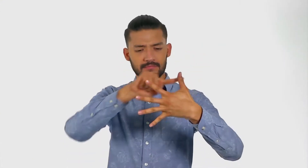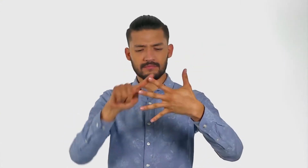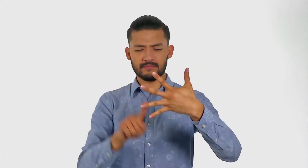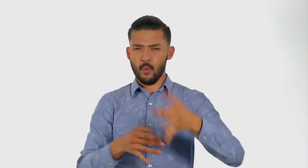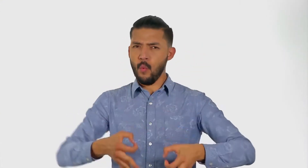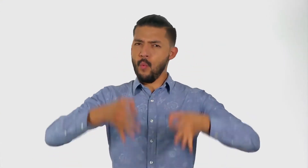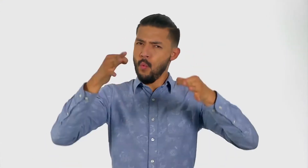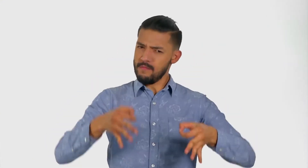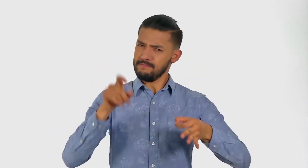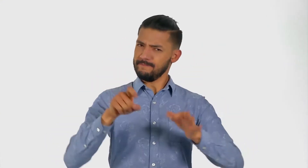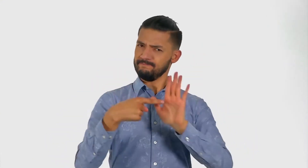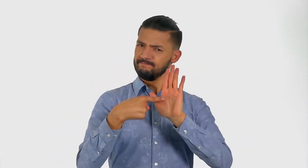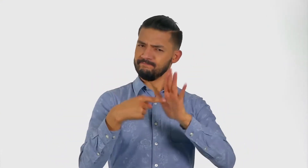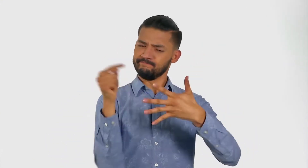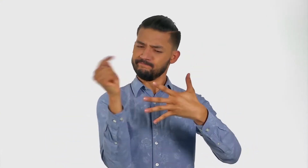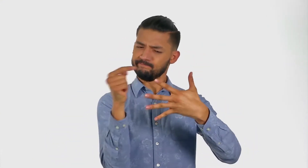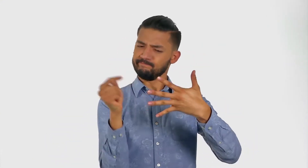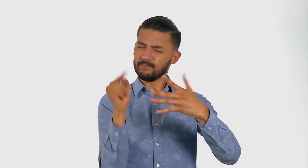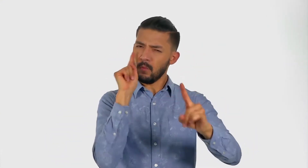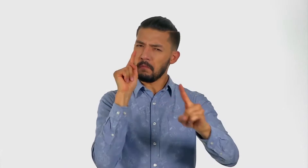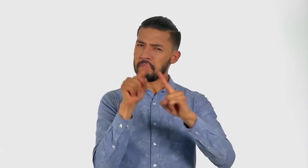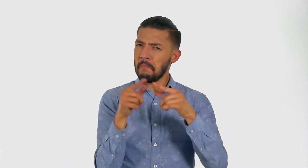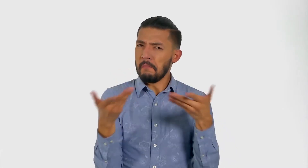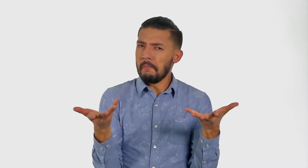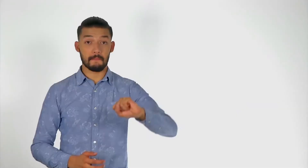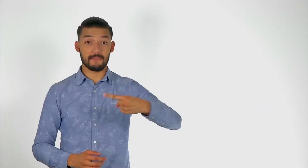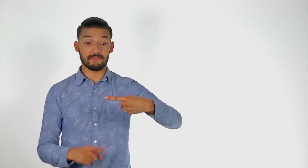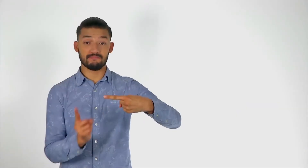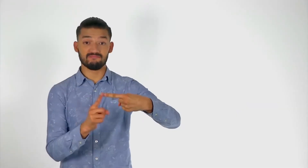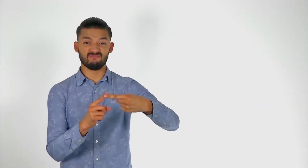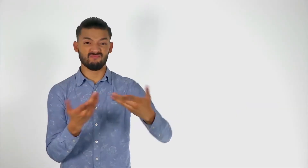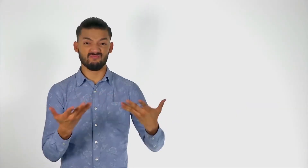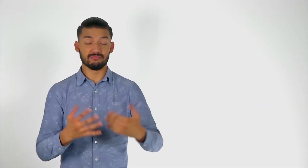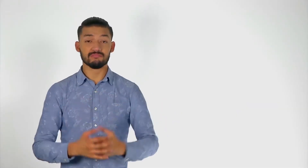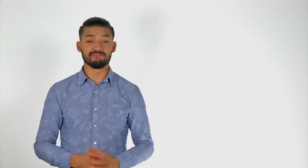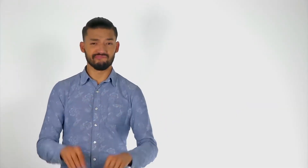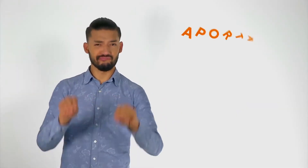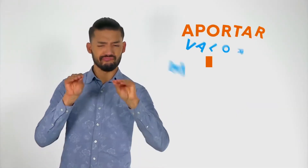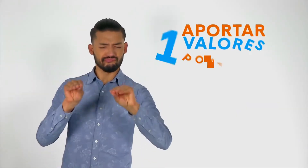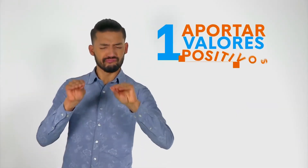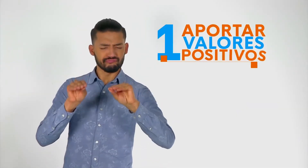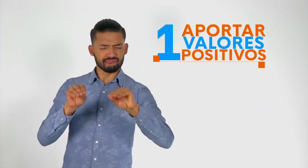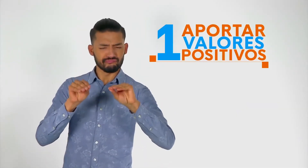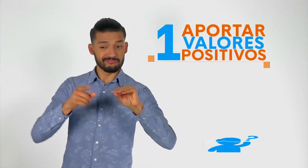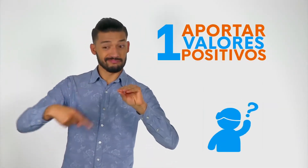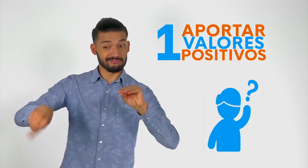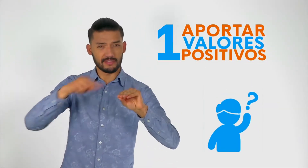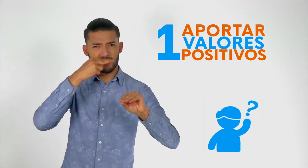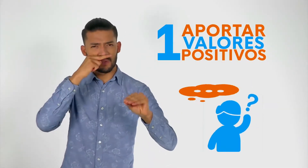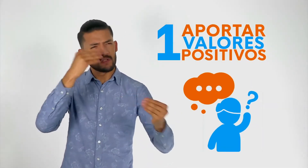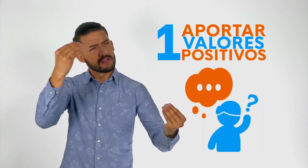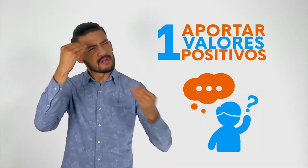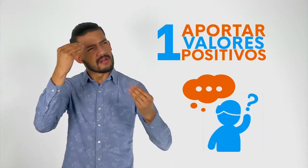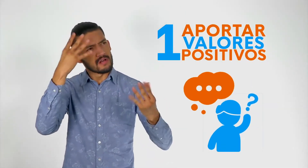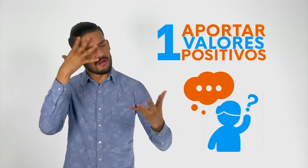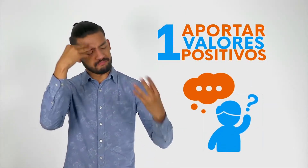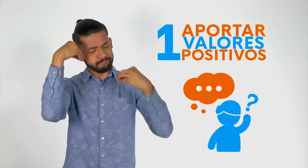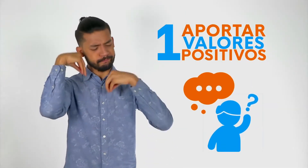cabalidad con los siguientes objetivos. Mira, el primero corresponde a aportar valores positivos que ayuden